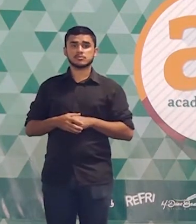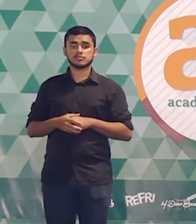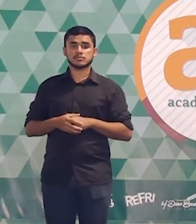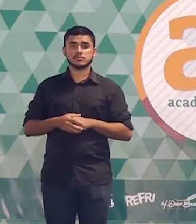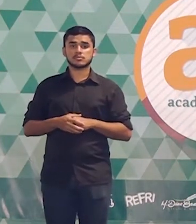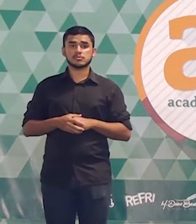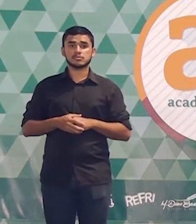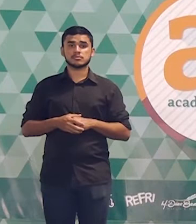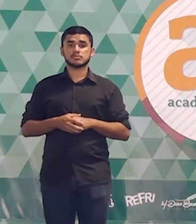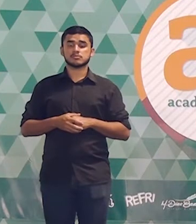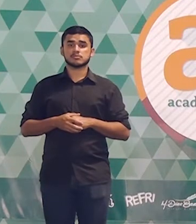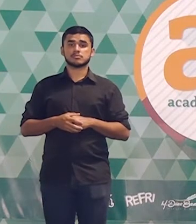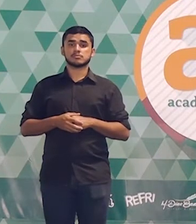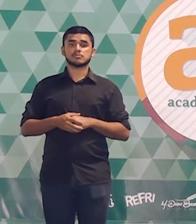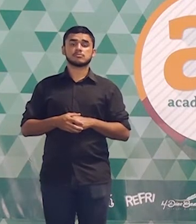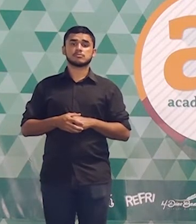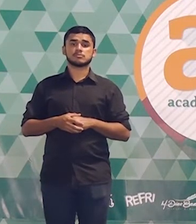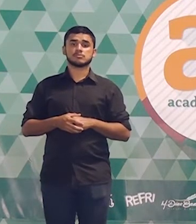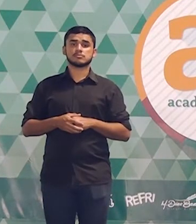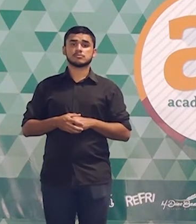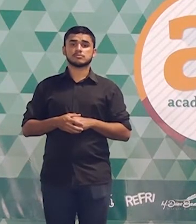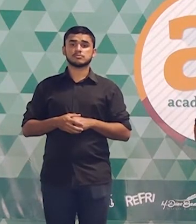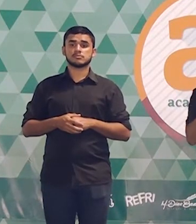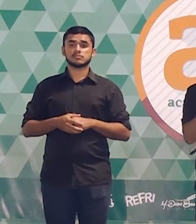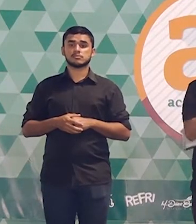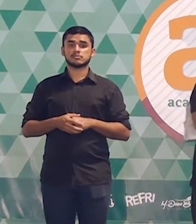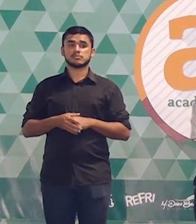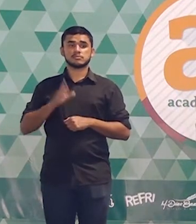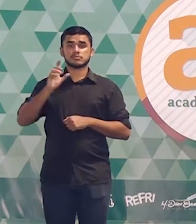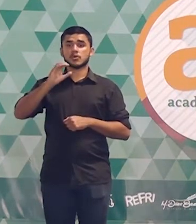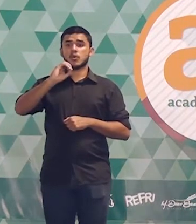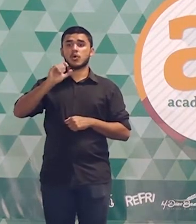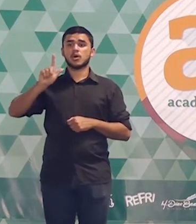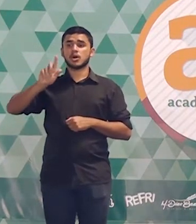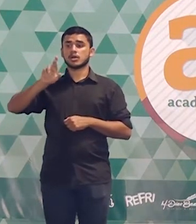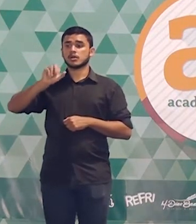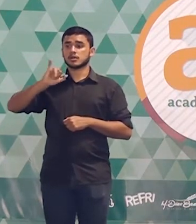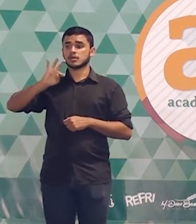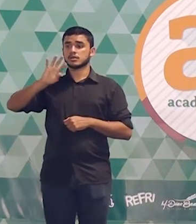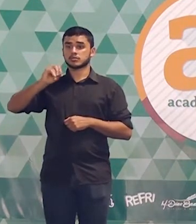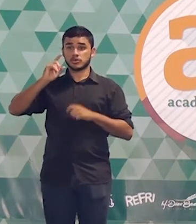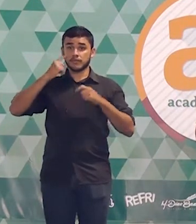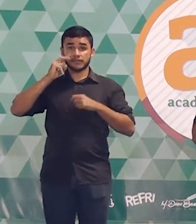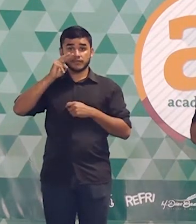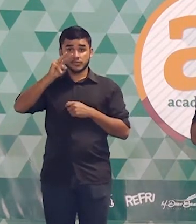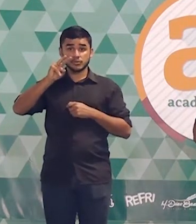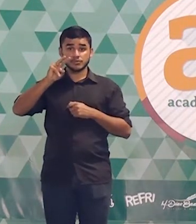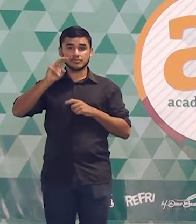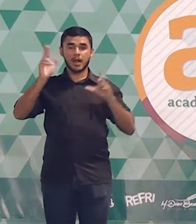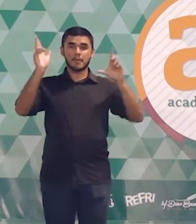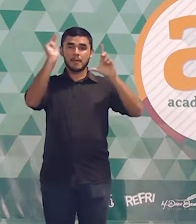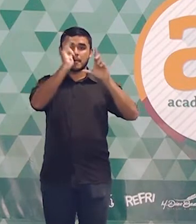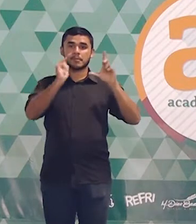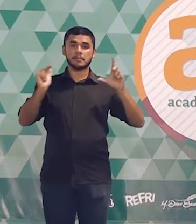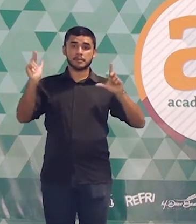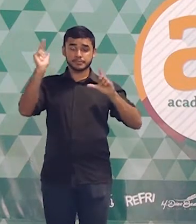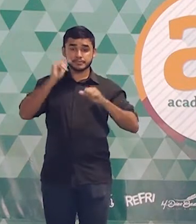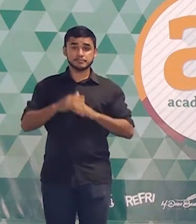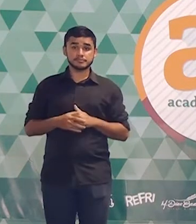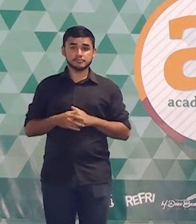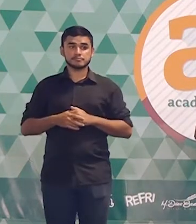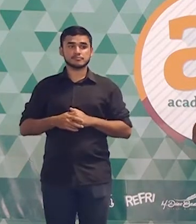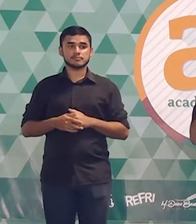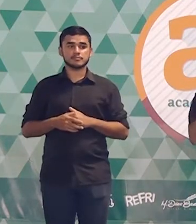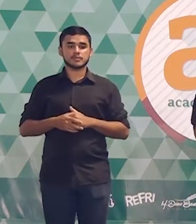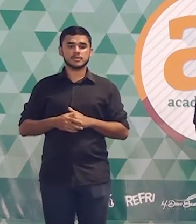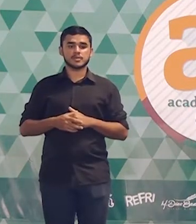captou? Um grito. Quem já viu a obra O Grito aqui? Então pronto, sabe que eu estou falando do grito. Pois bem,